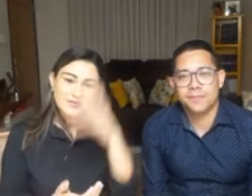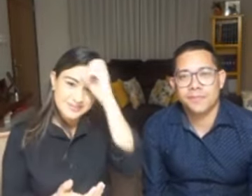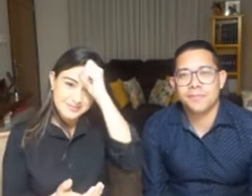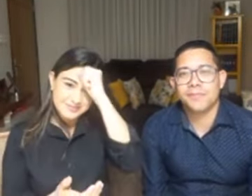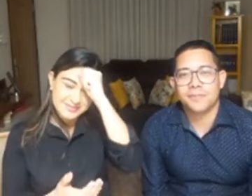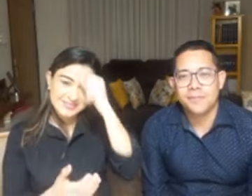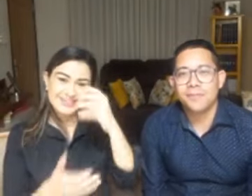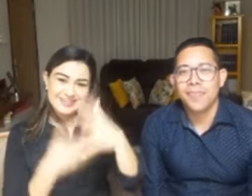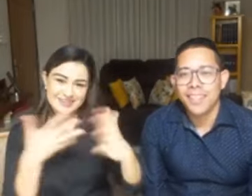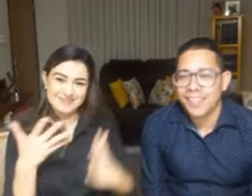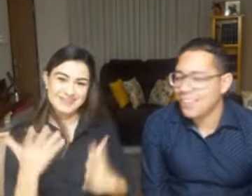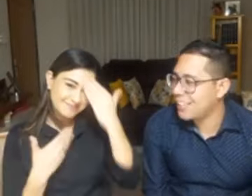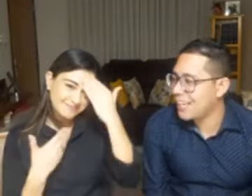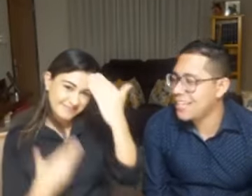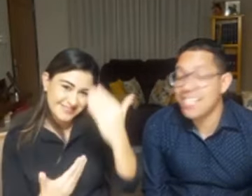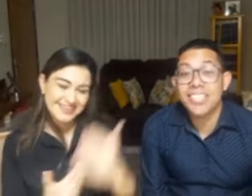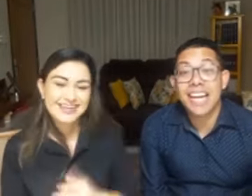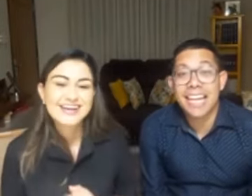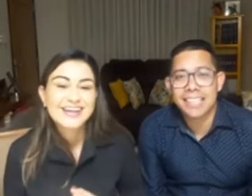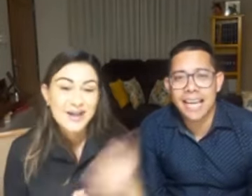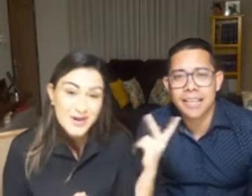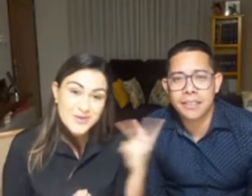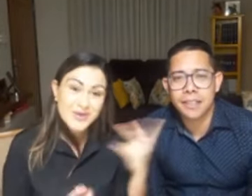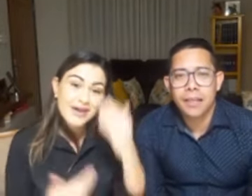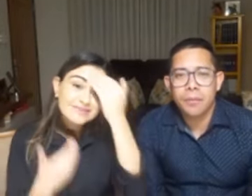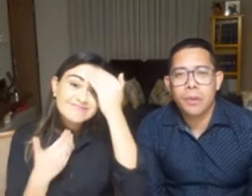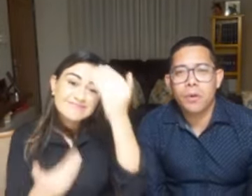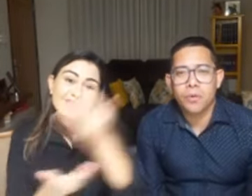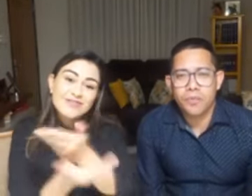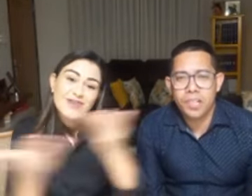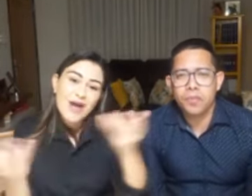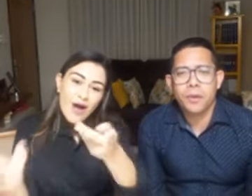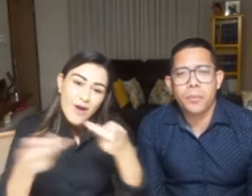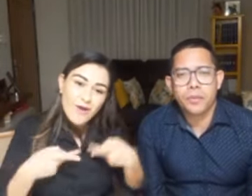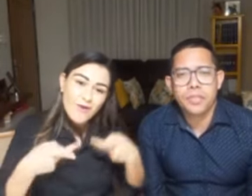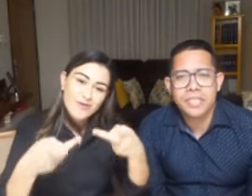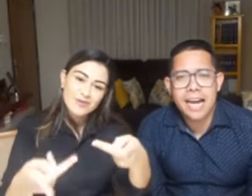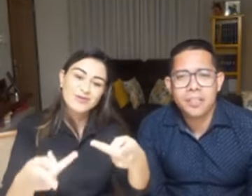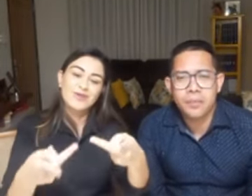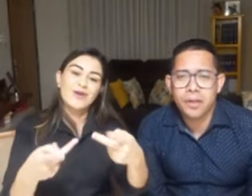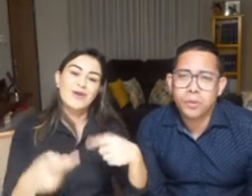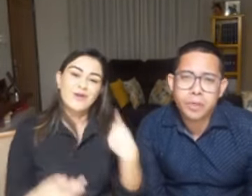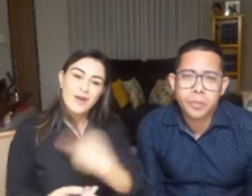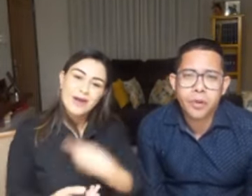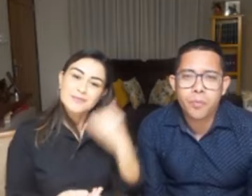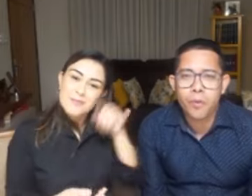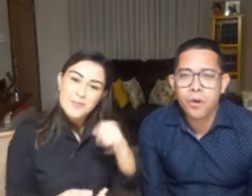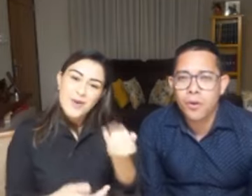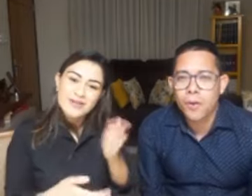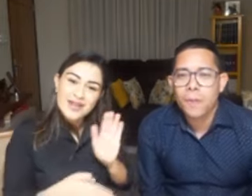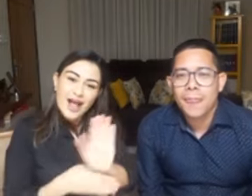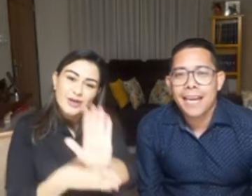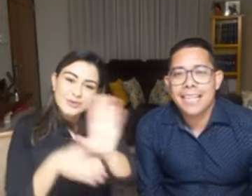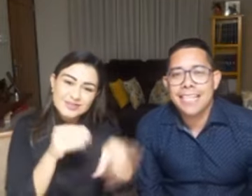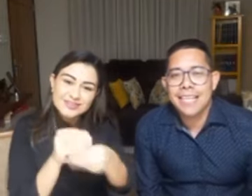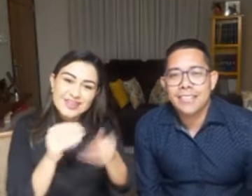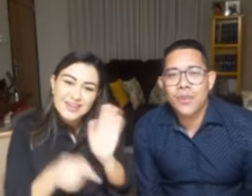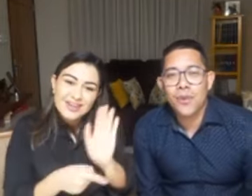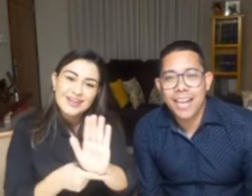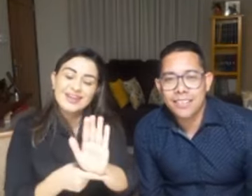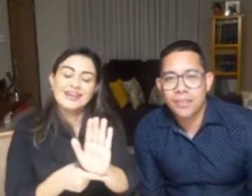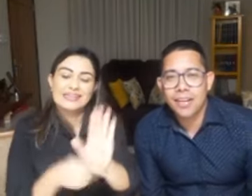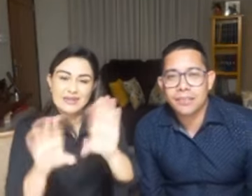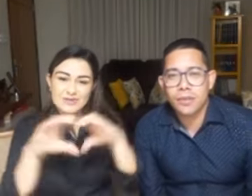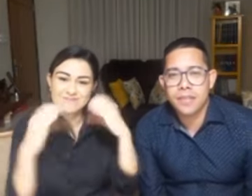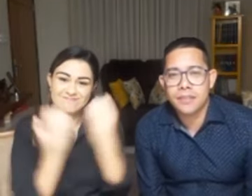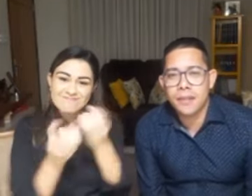obrigado. Ok, a gente que agradece pelo convite, pela oportunidade de poder contribuir um pouco aqui nesse